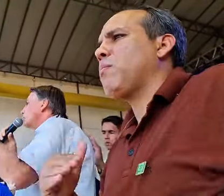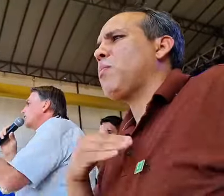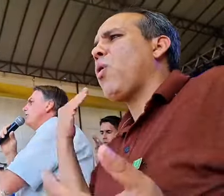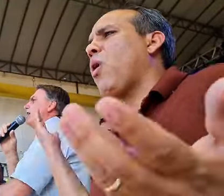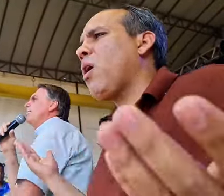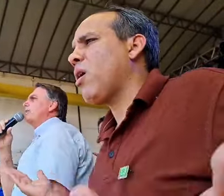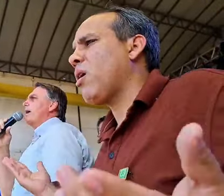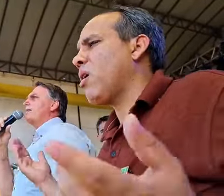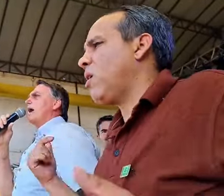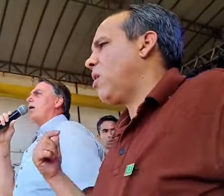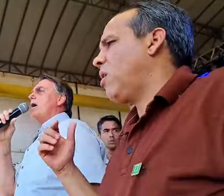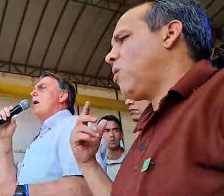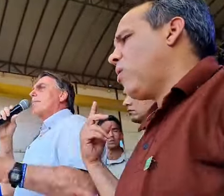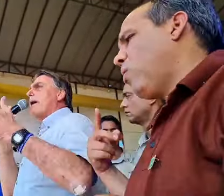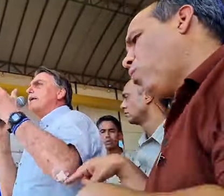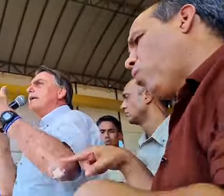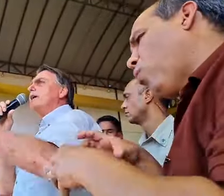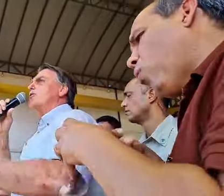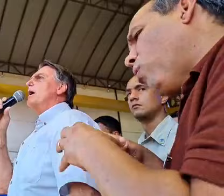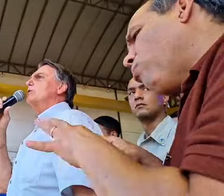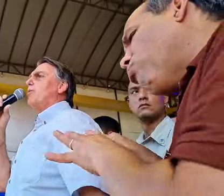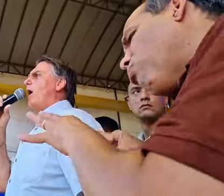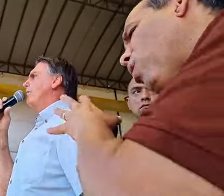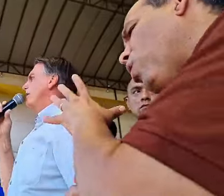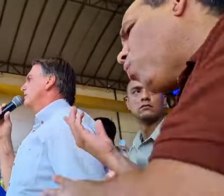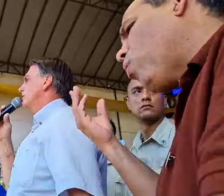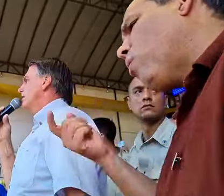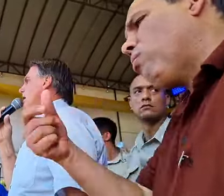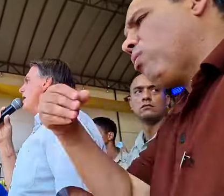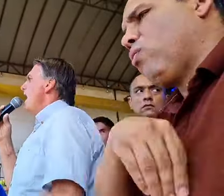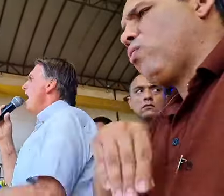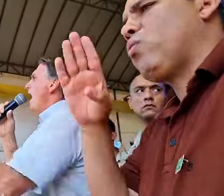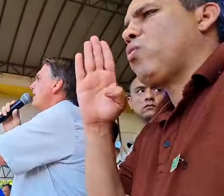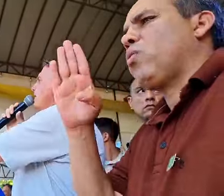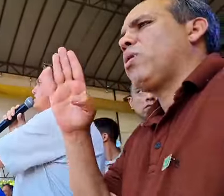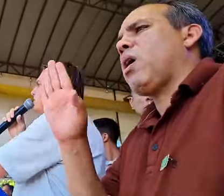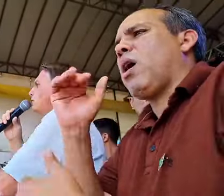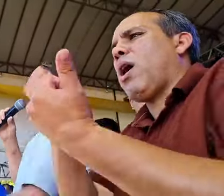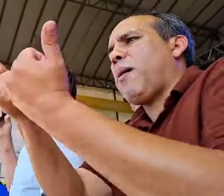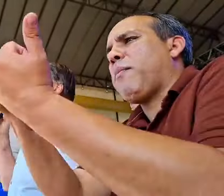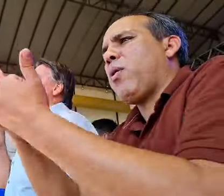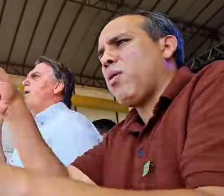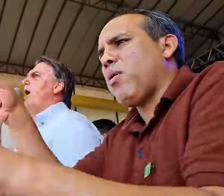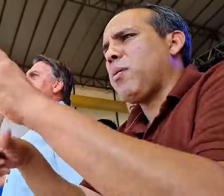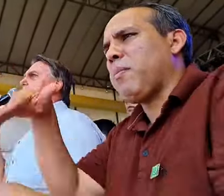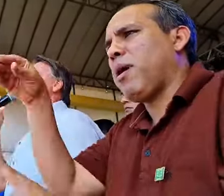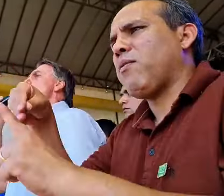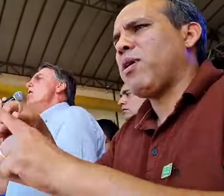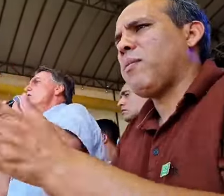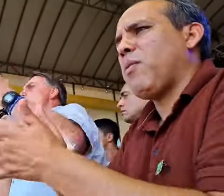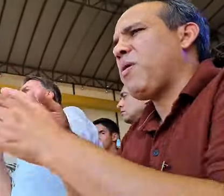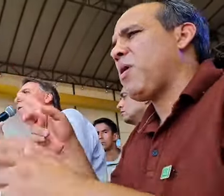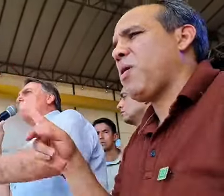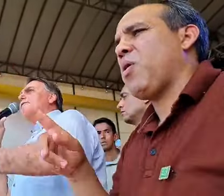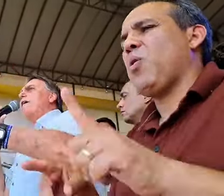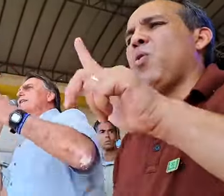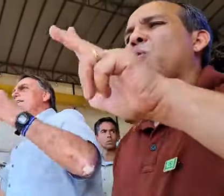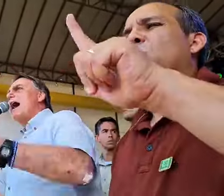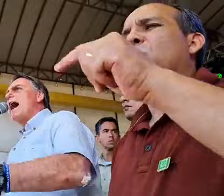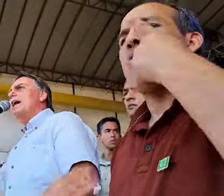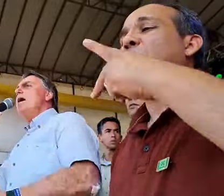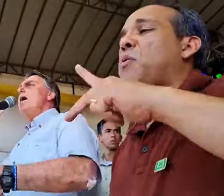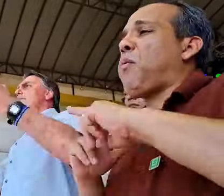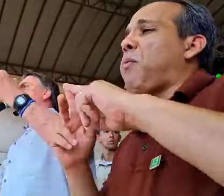o auxílio emergencial para atender os mais pobres. Ele se diz pai dos pobres, nunca